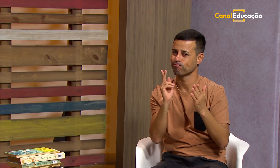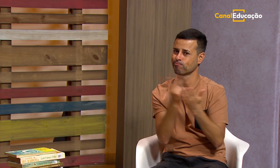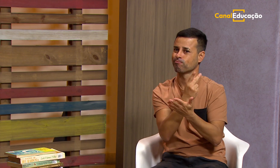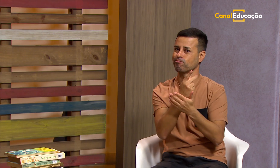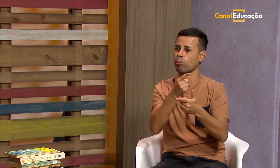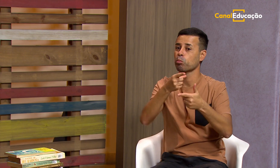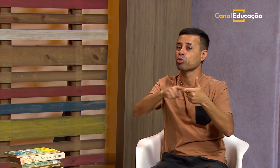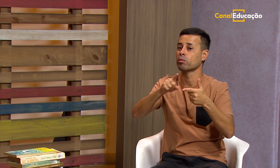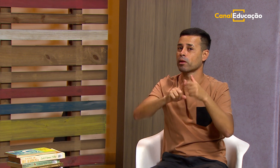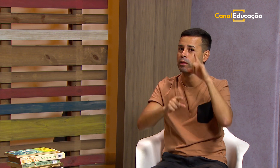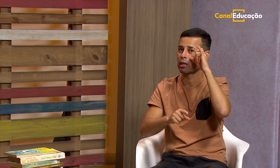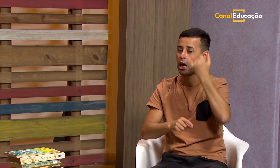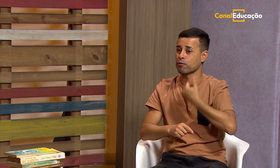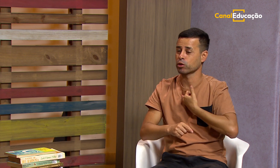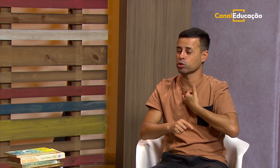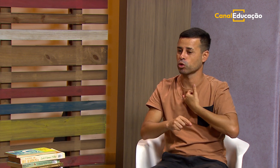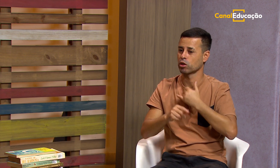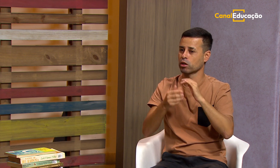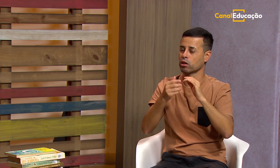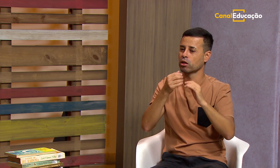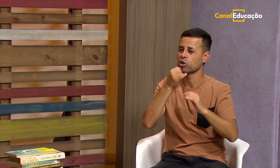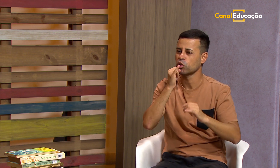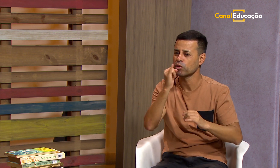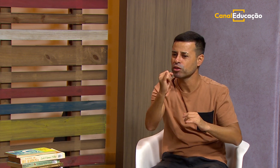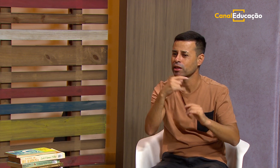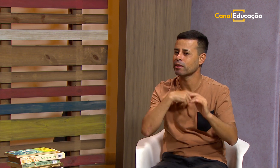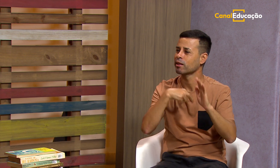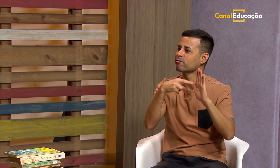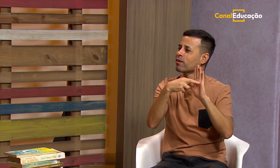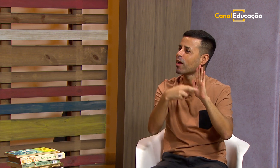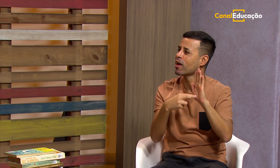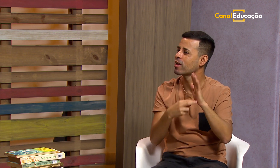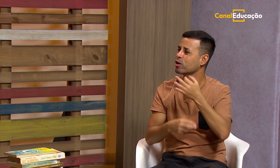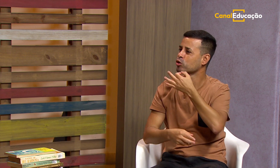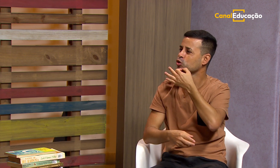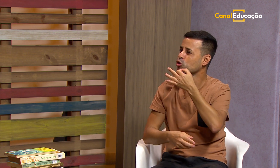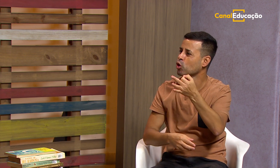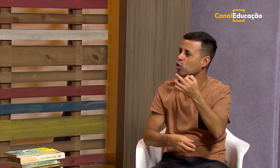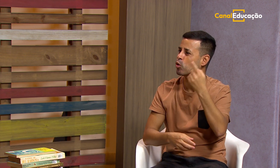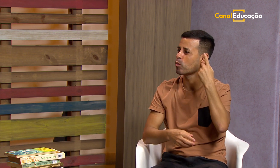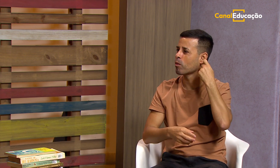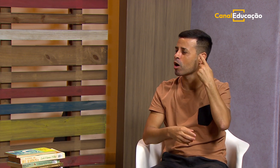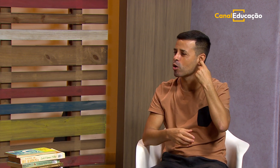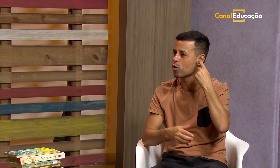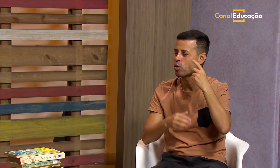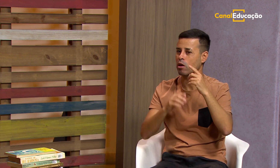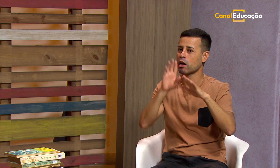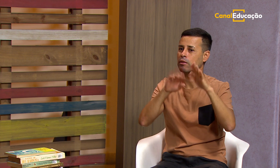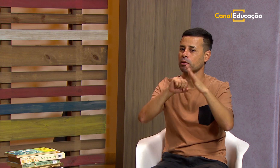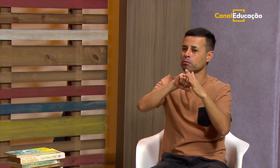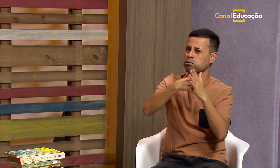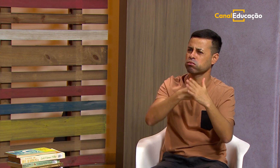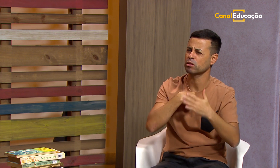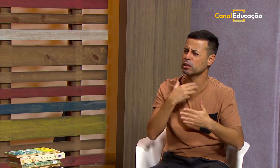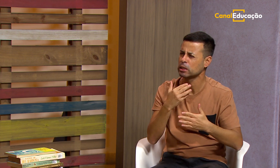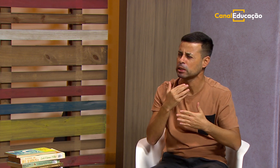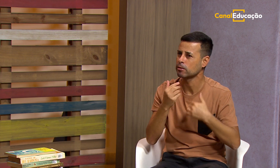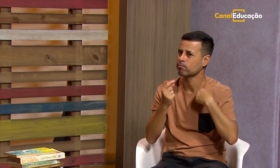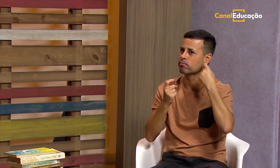do Instagram entrou em contato sobre regras quanto a som e outras que estavam fora do padrão. Me preocupei